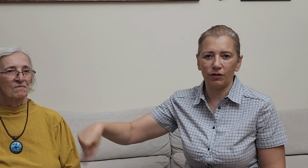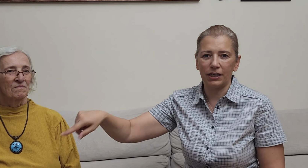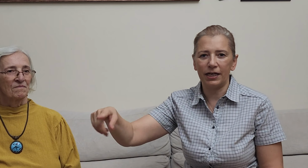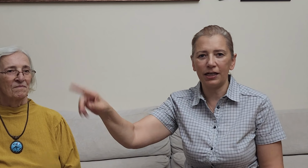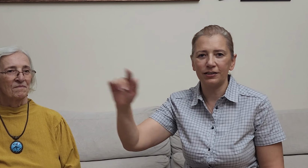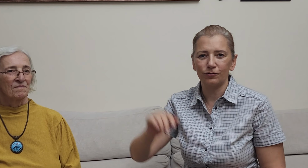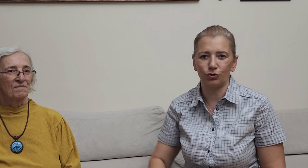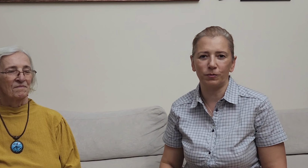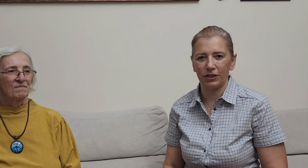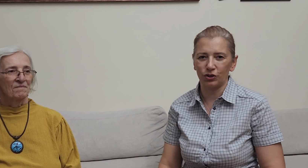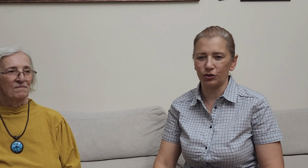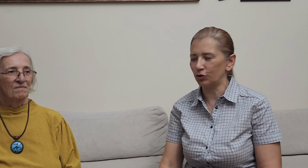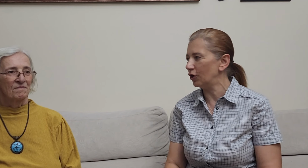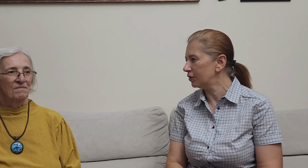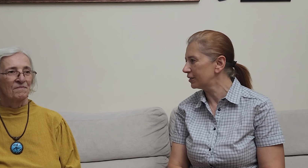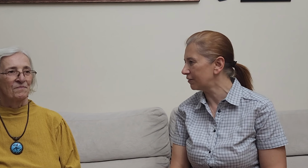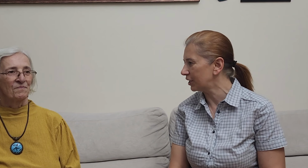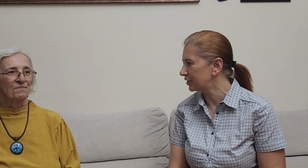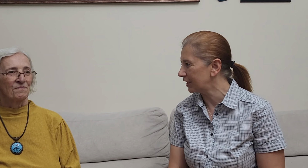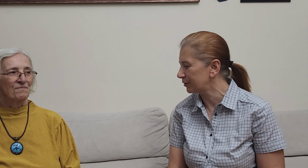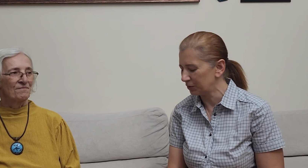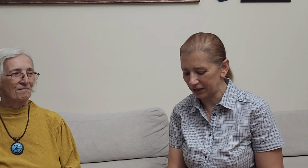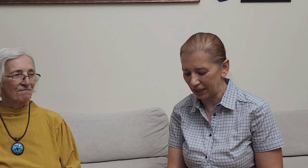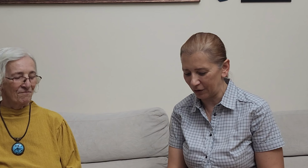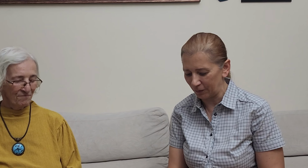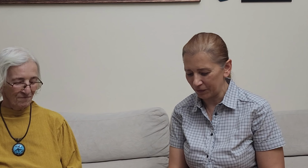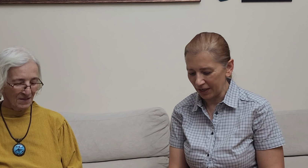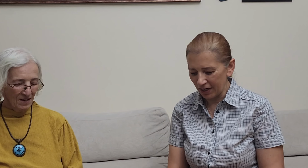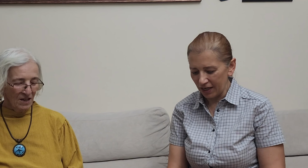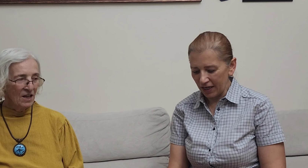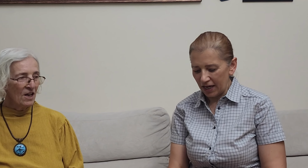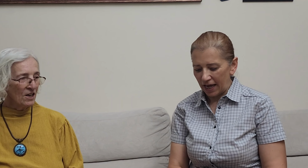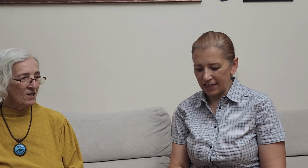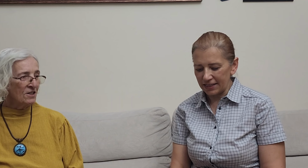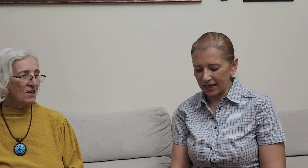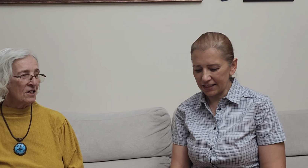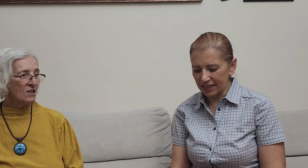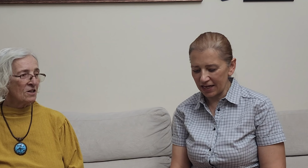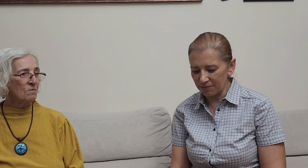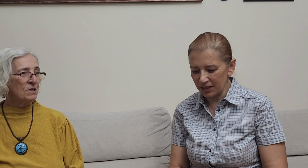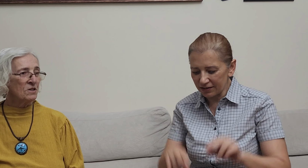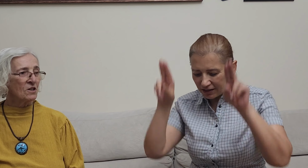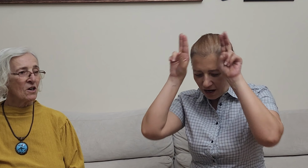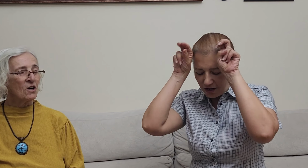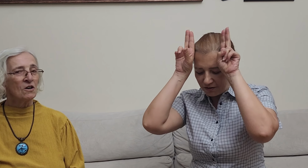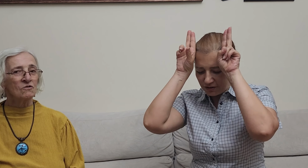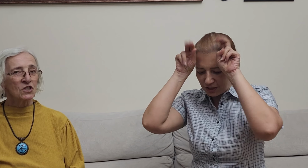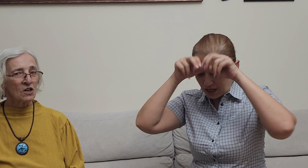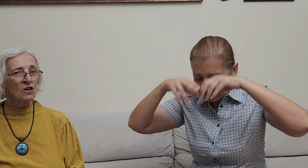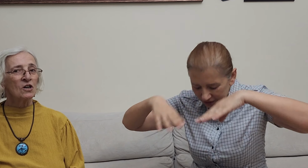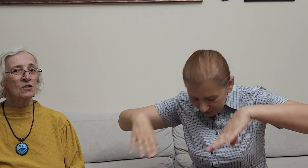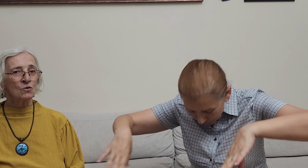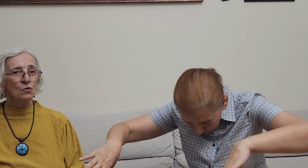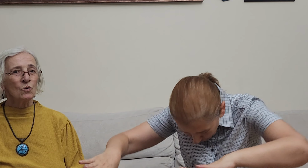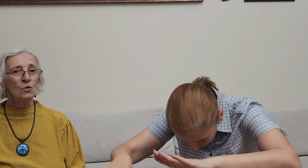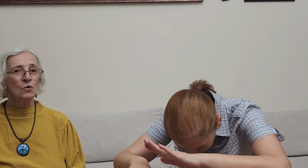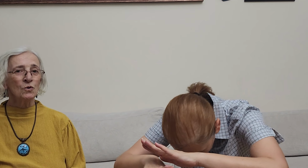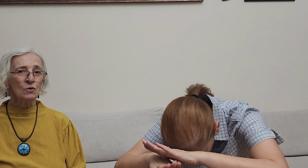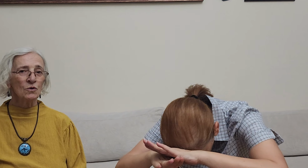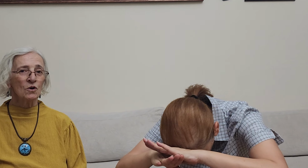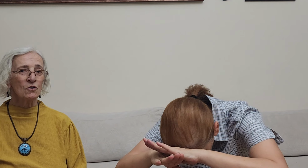da onu kovalayarak tutmaya çalışıyor. Tavşan şarkımız geliyor. Hendekte bir tavşan